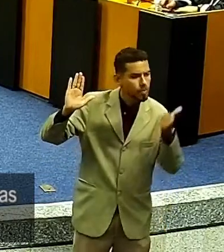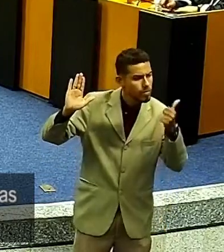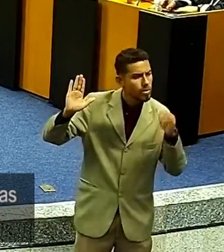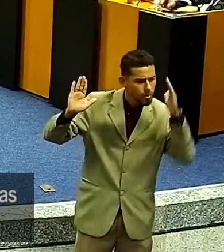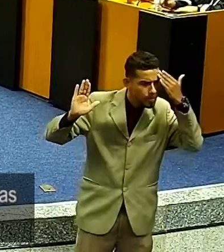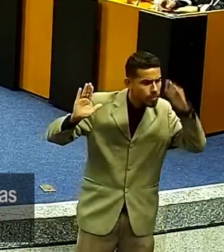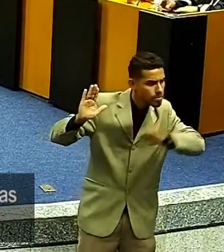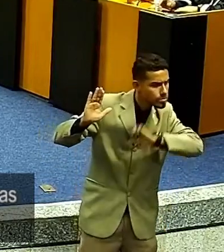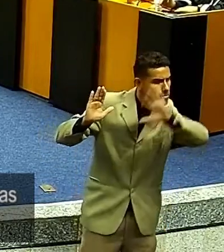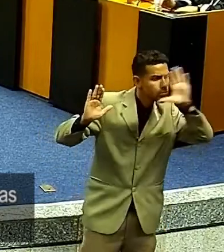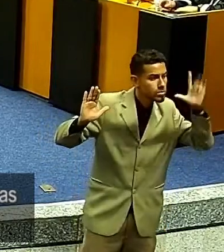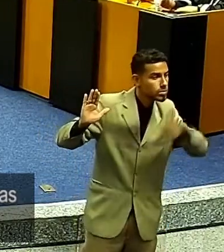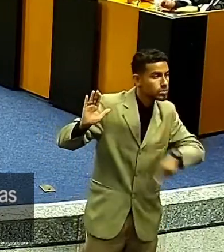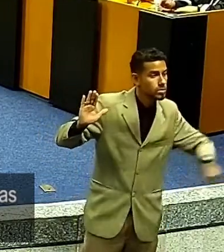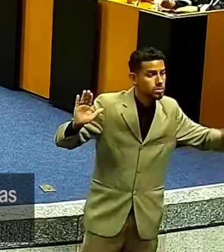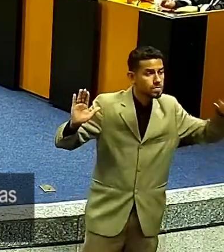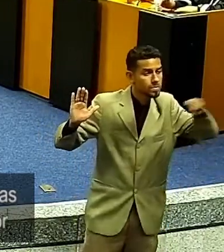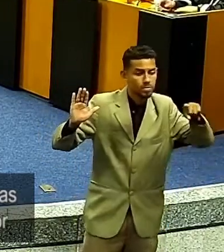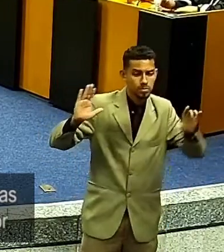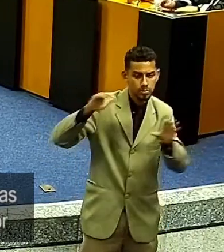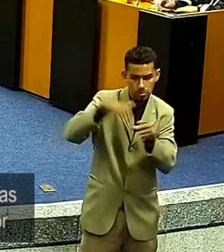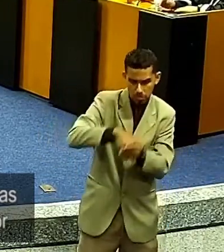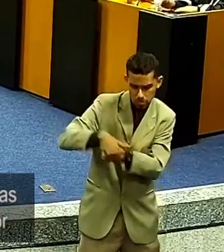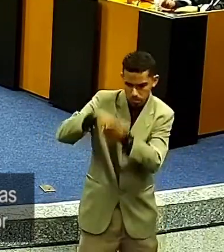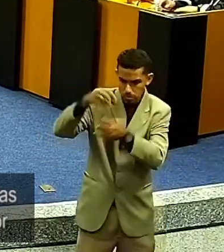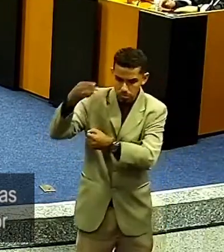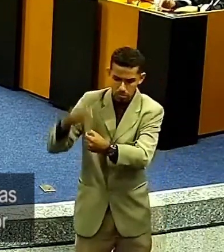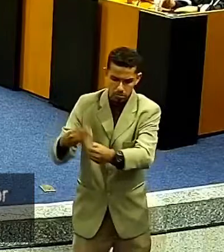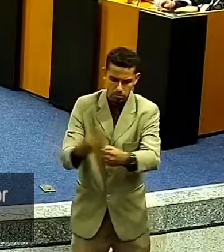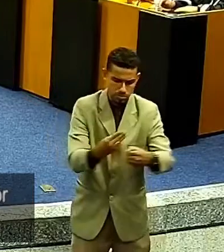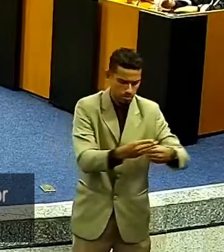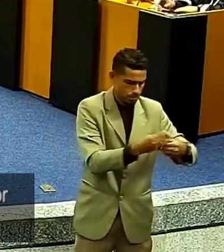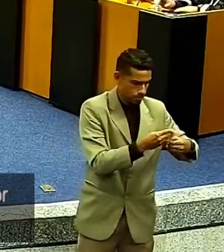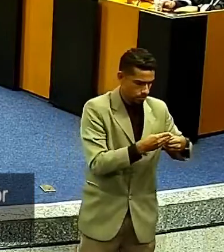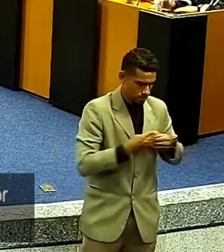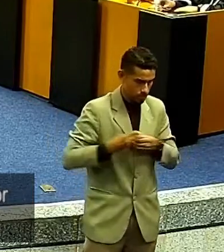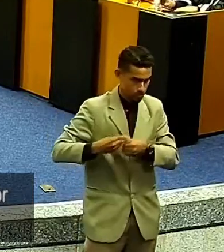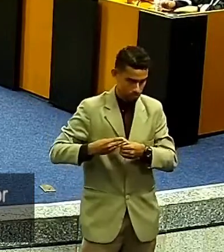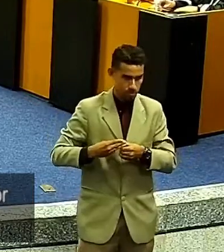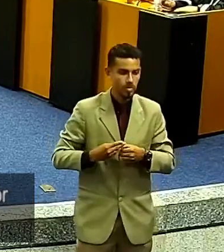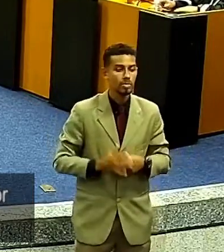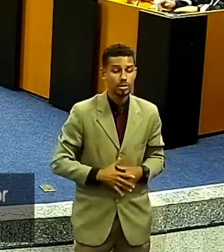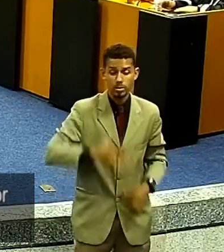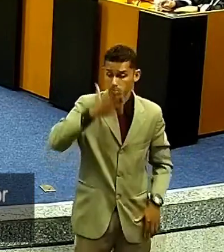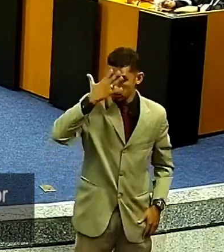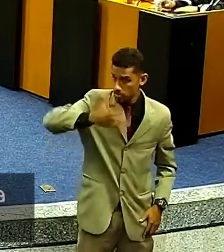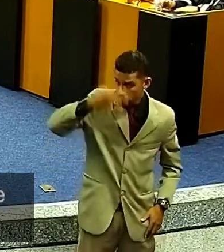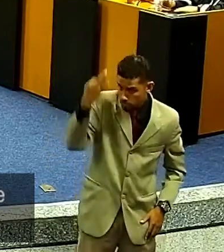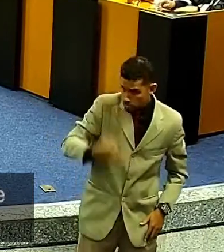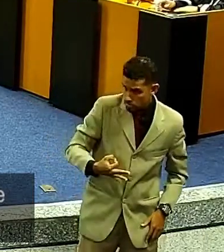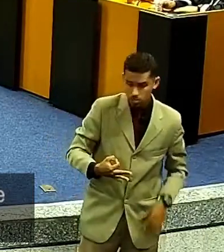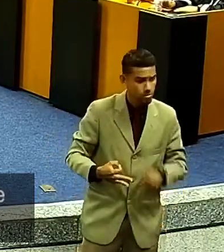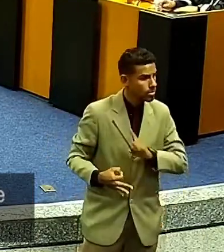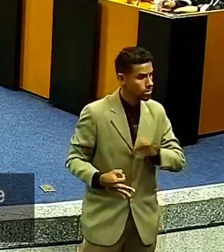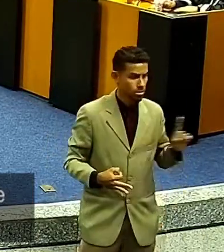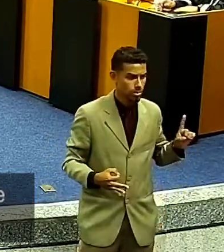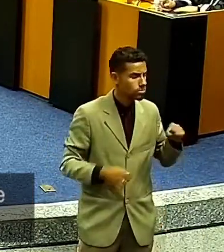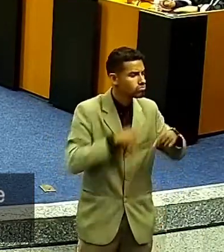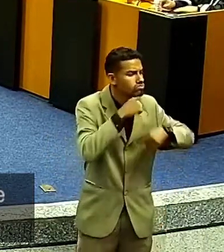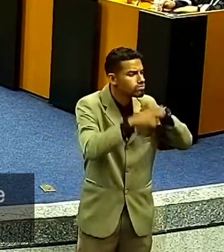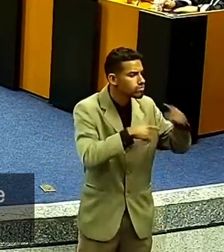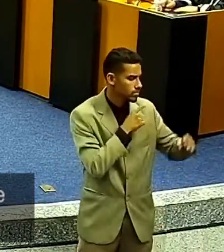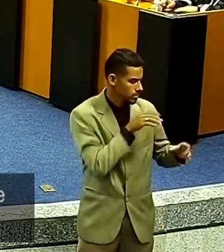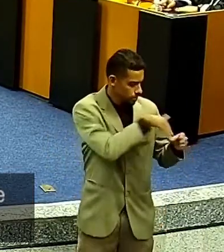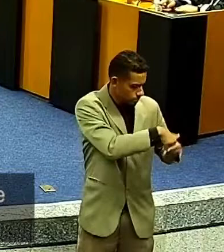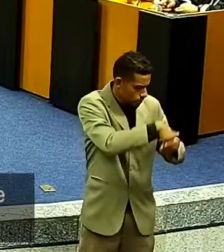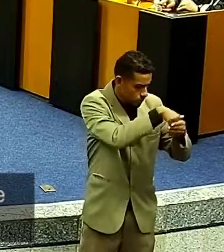compreendidas pelos eleitores e eleitores de cada município temos consciência de que não se faz eleições